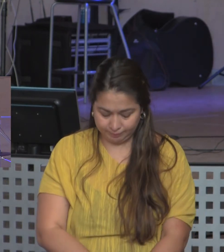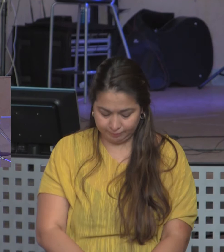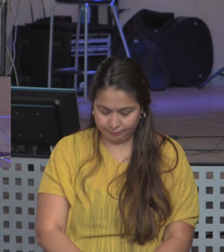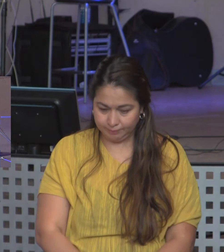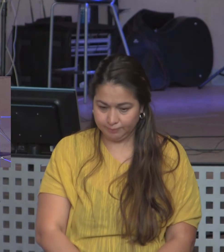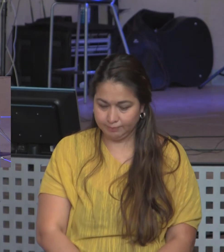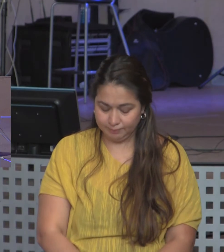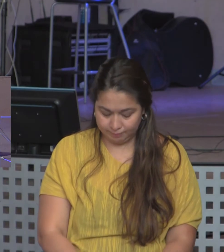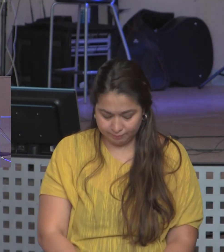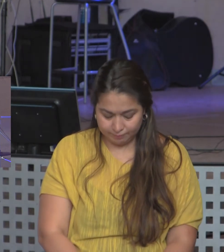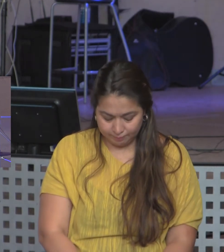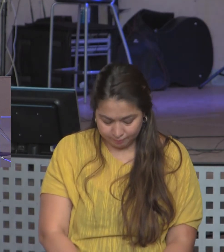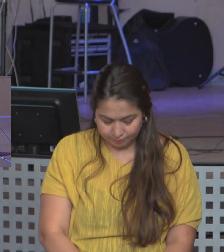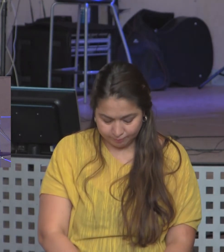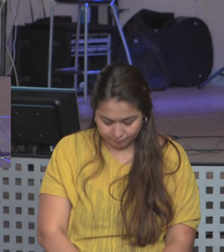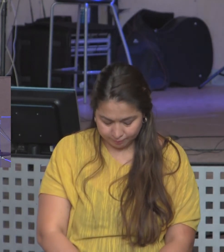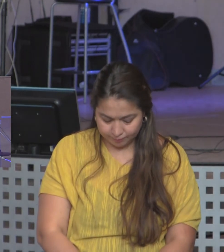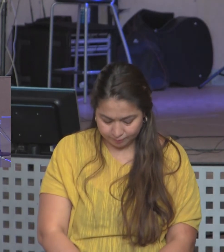que está Él hablando.